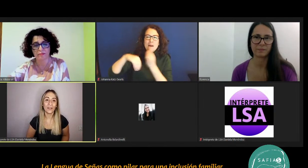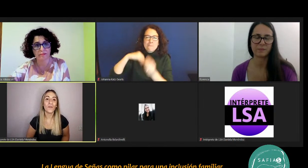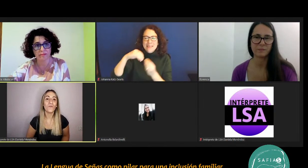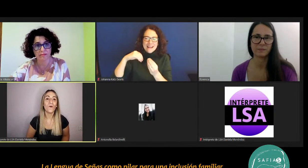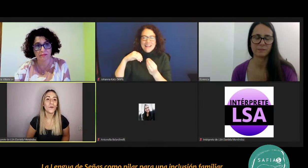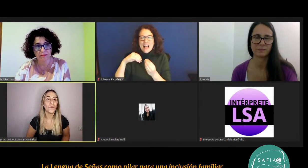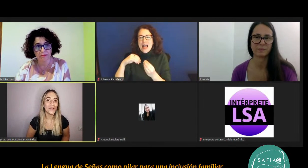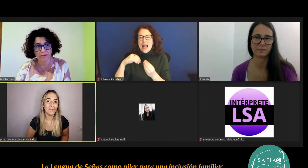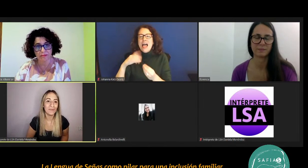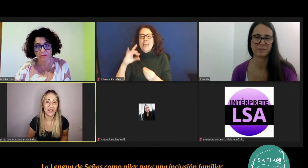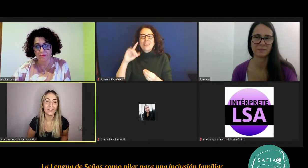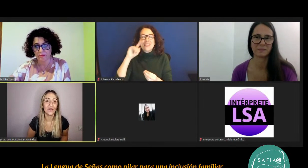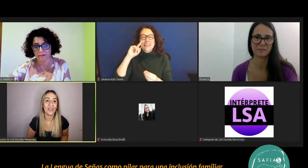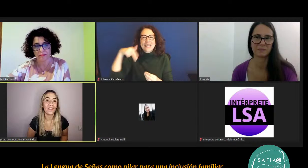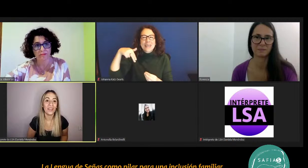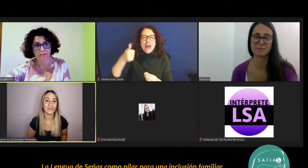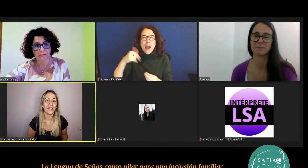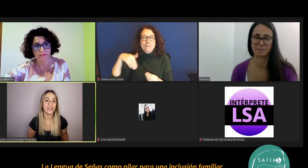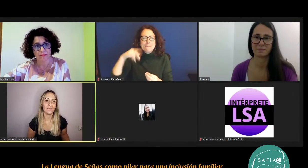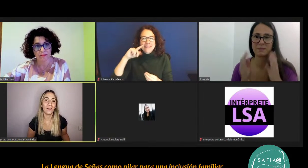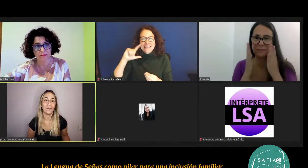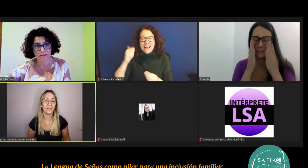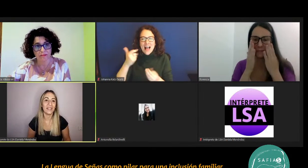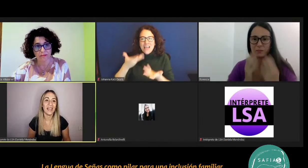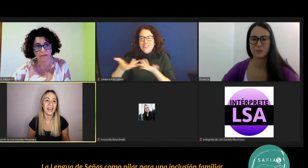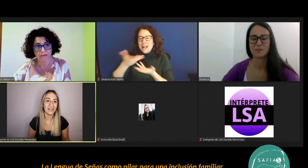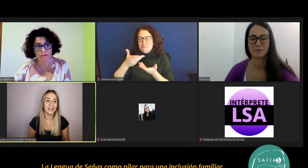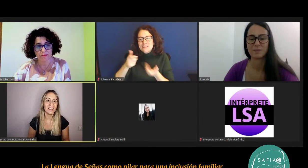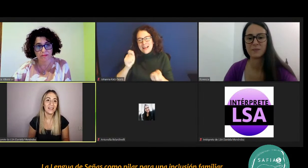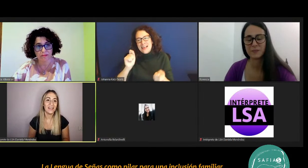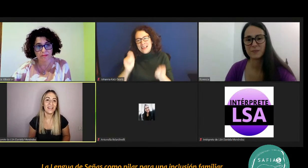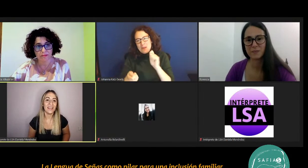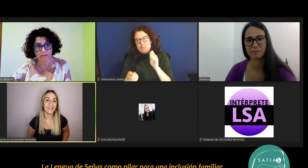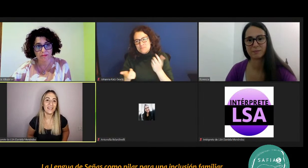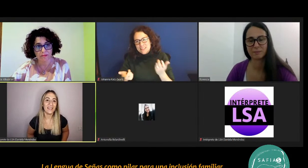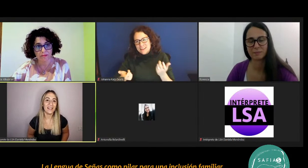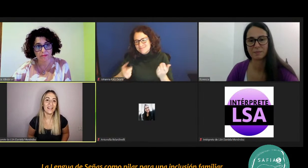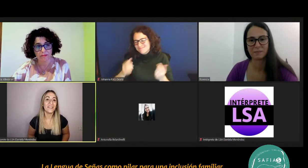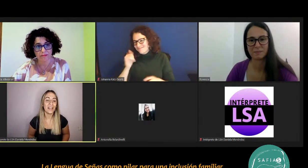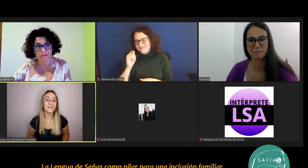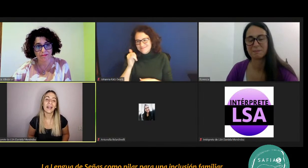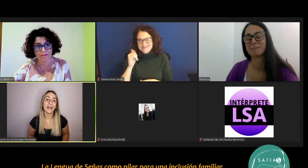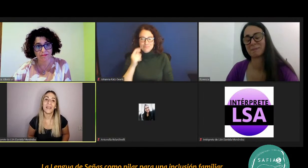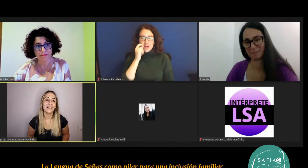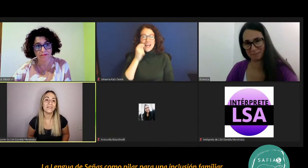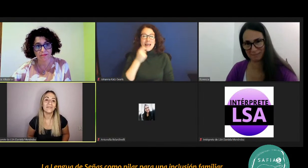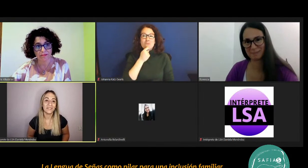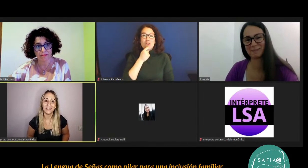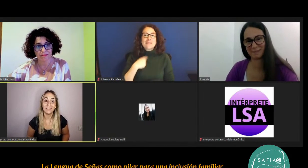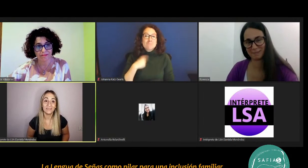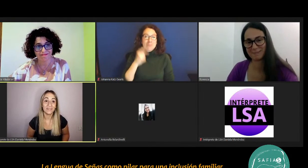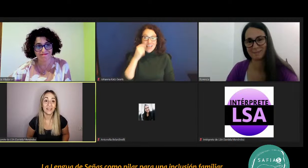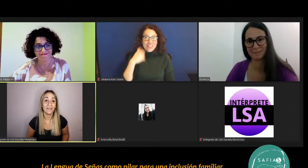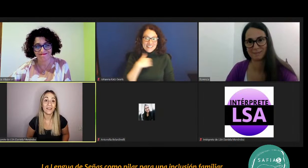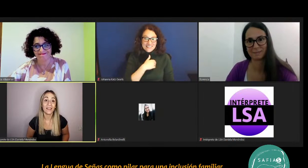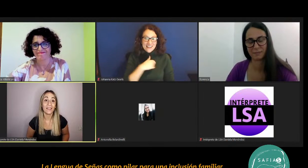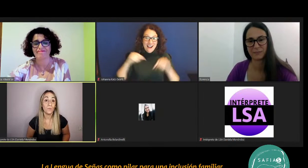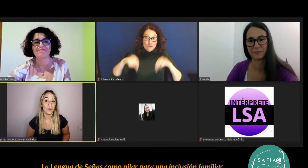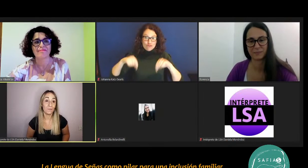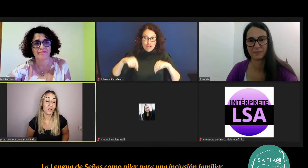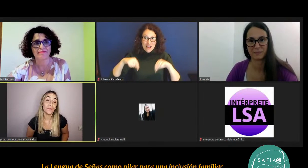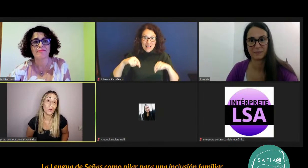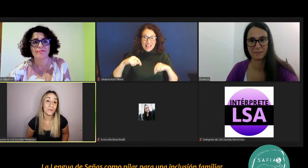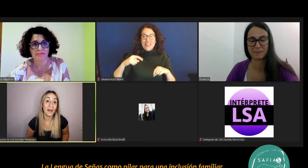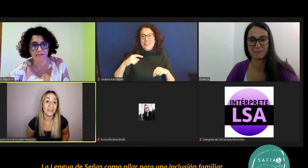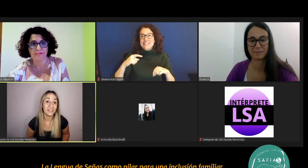Cuando hay una persona sorda dentro del entramado familiar, la dinámica cambia. Sí, es verdad.